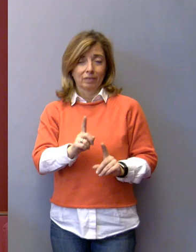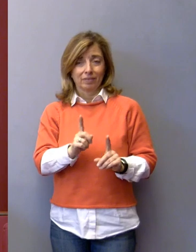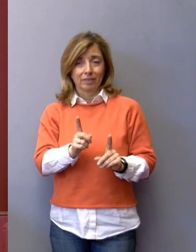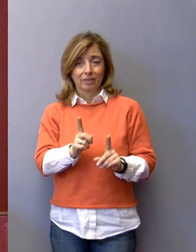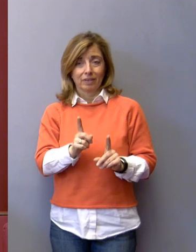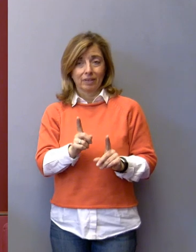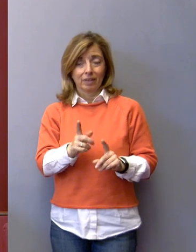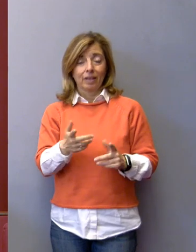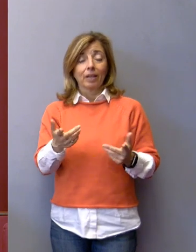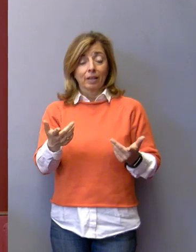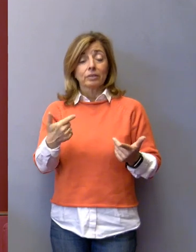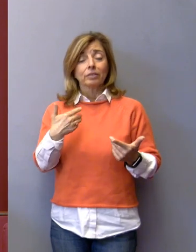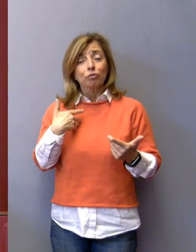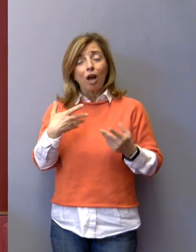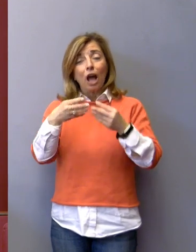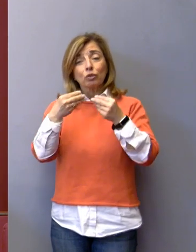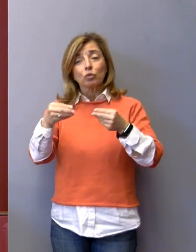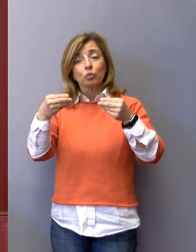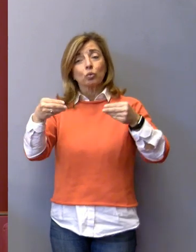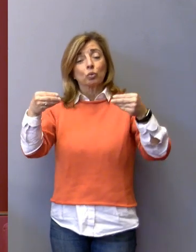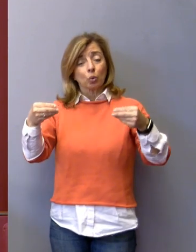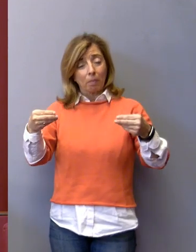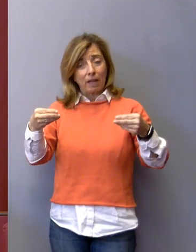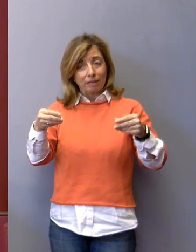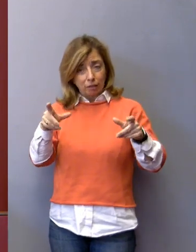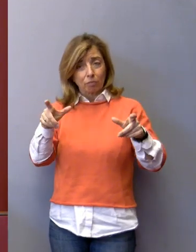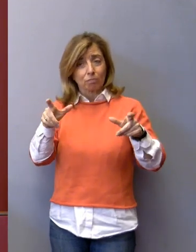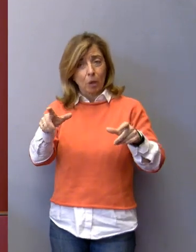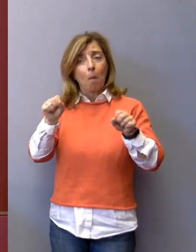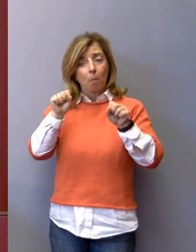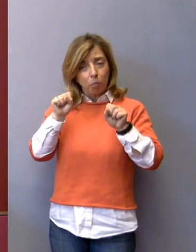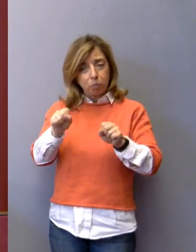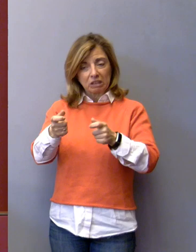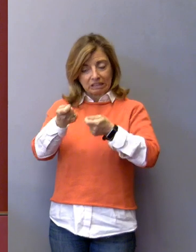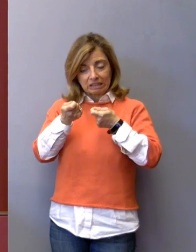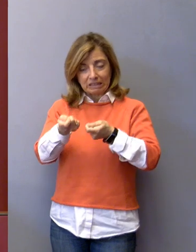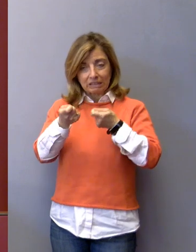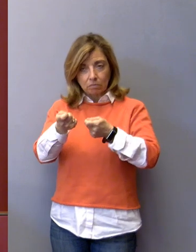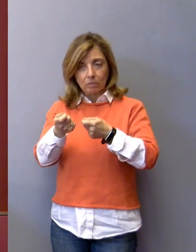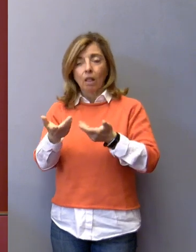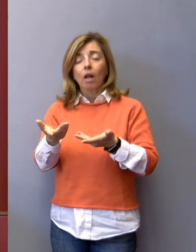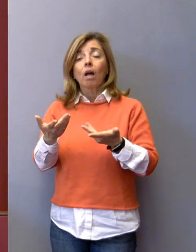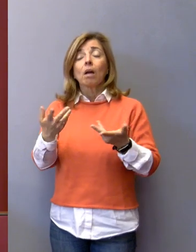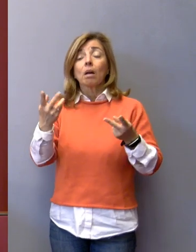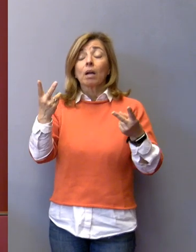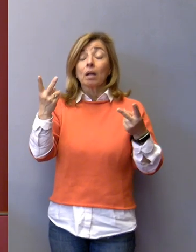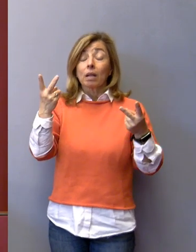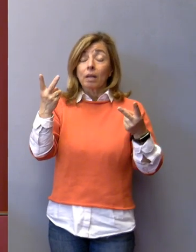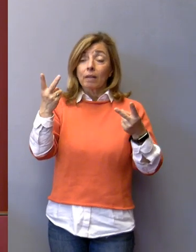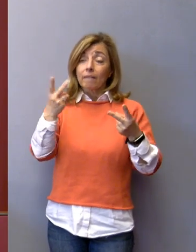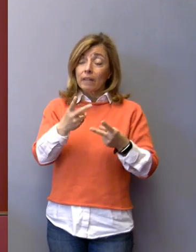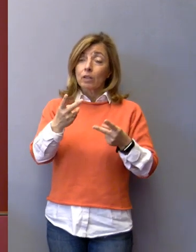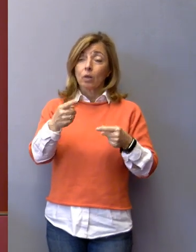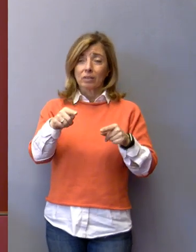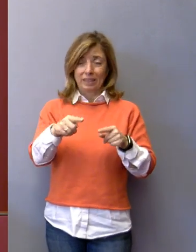degli strumenti coercitivi di pressione di intervento a nord del vero leggendo le vicende di tutta